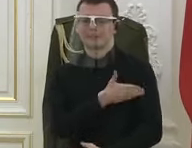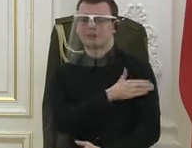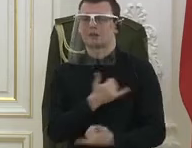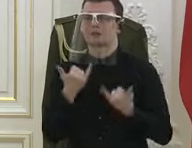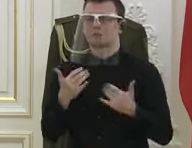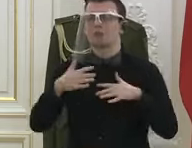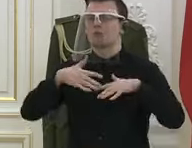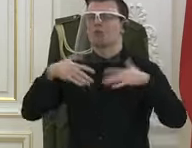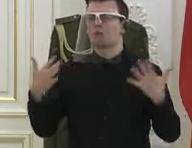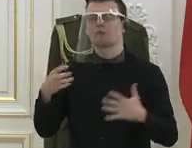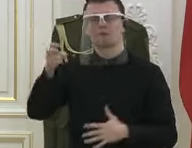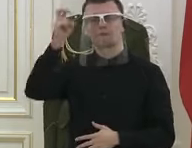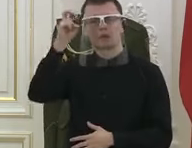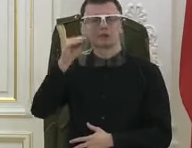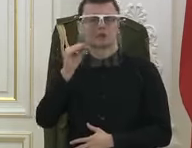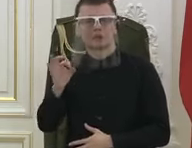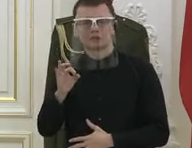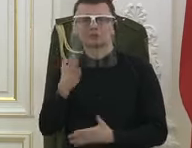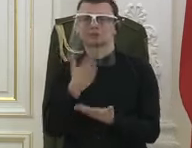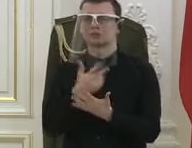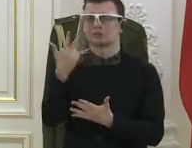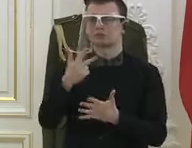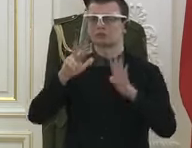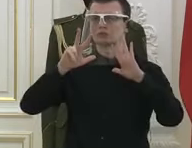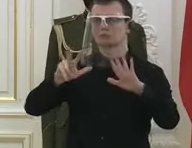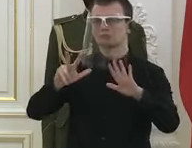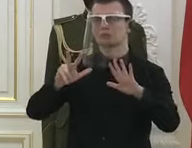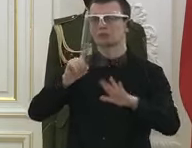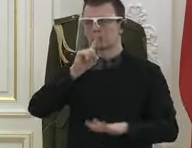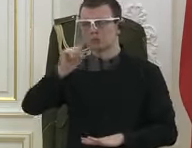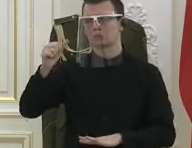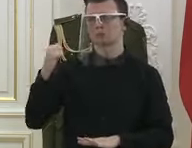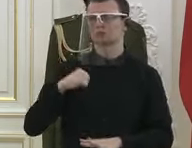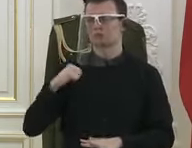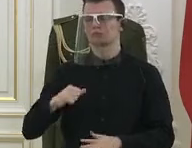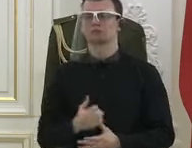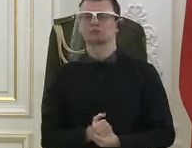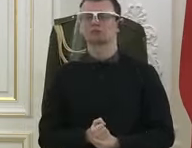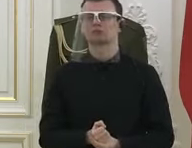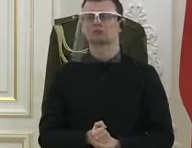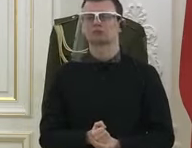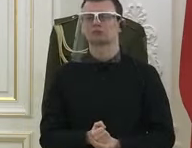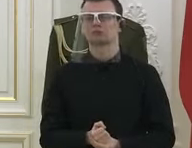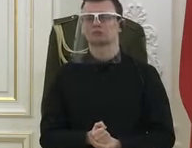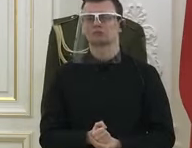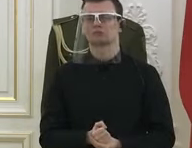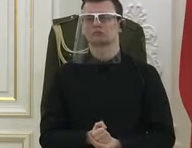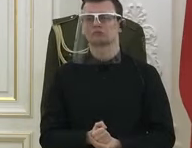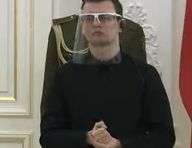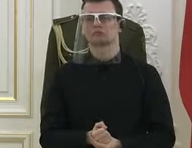38 milionów obywateli, a więc w związku z tym także i wiele milionów